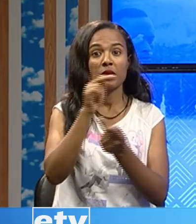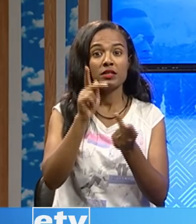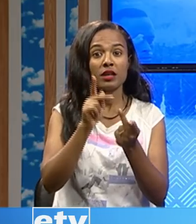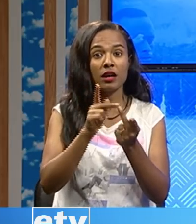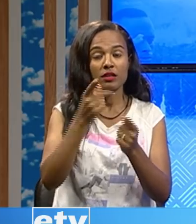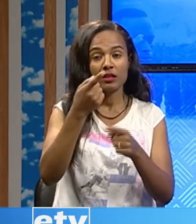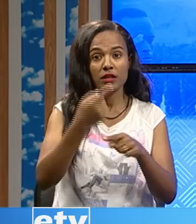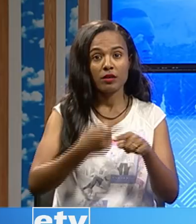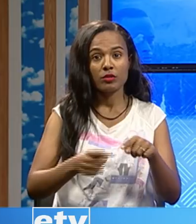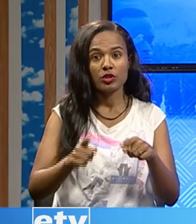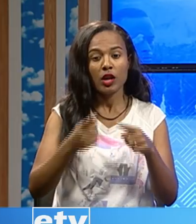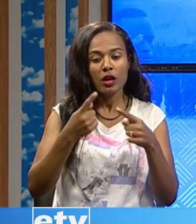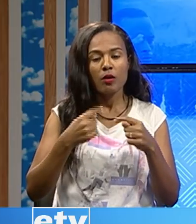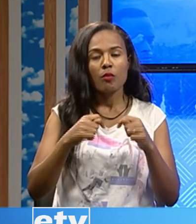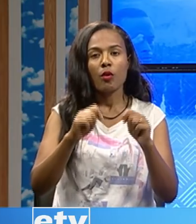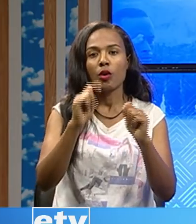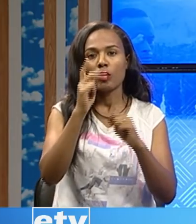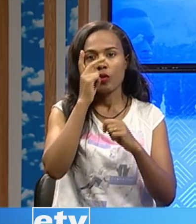እንደማይቻል ሞክሮ አይቶታል።